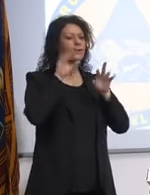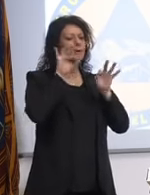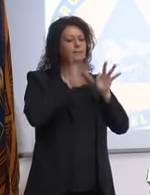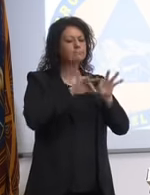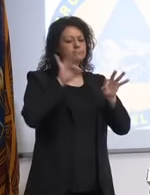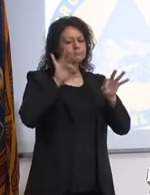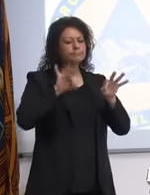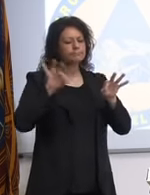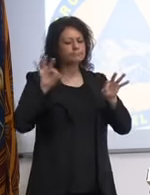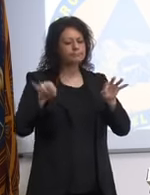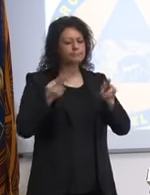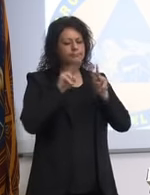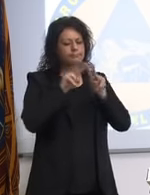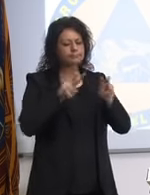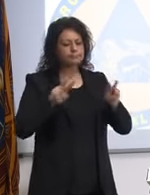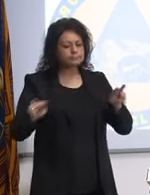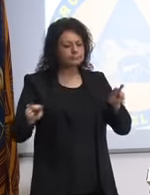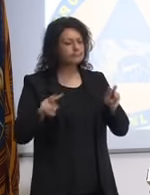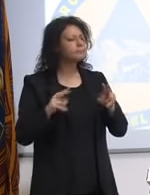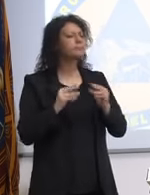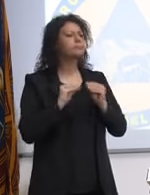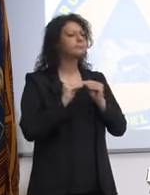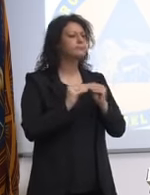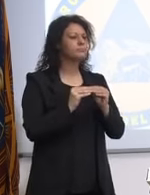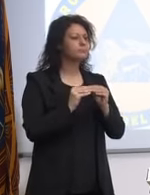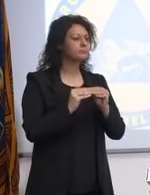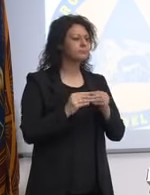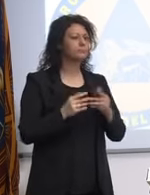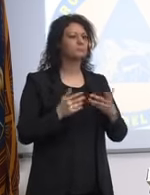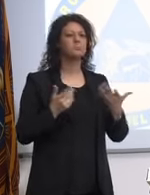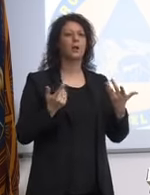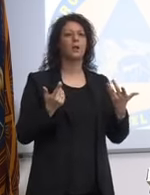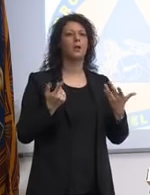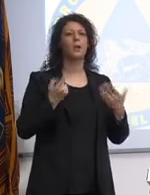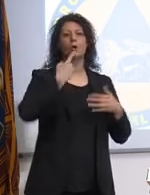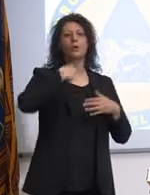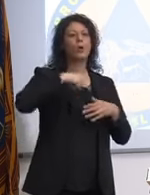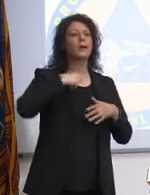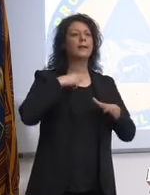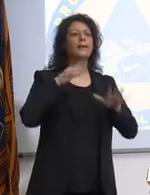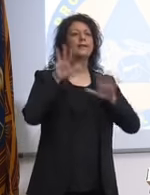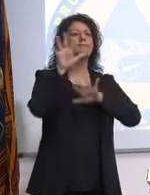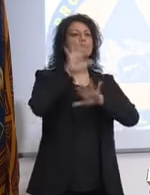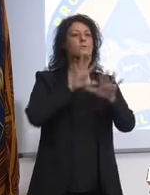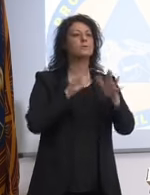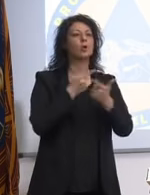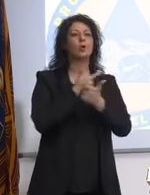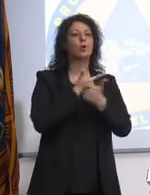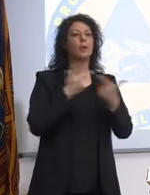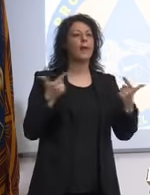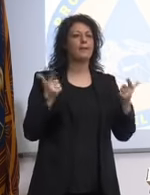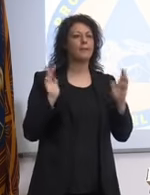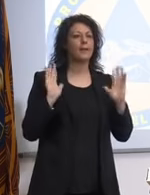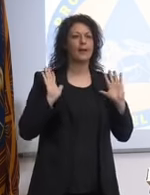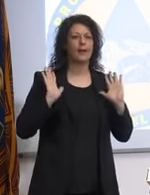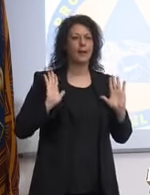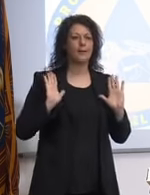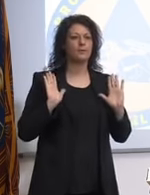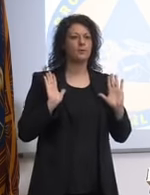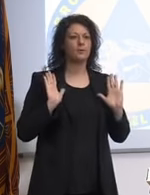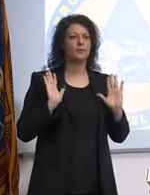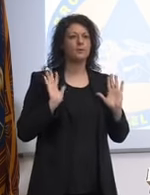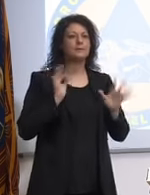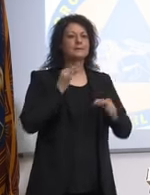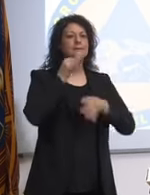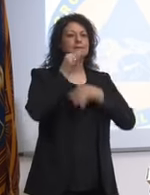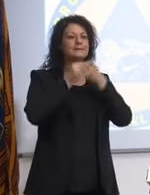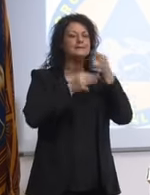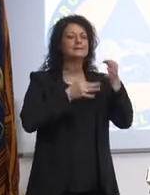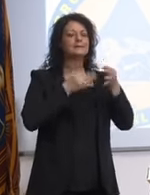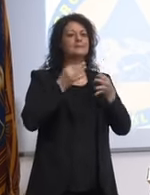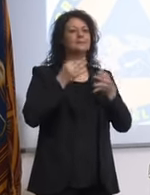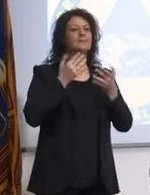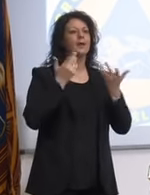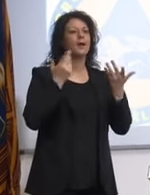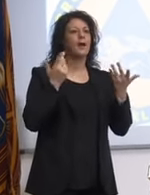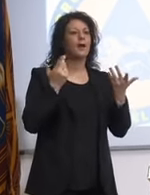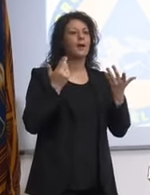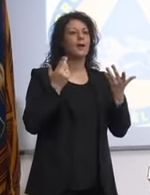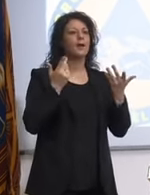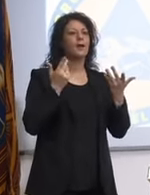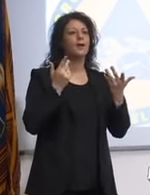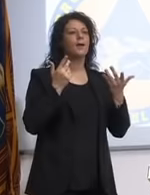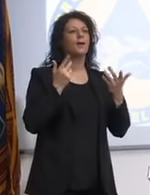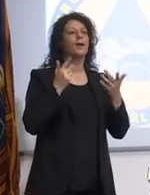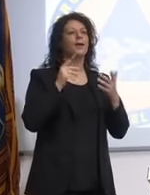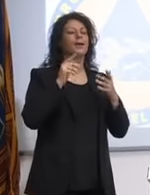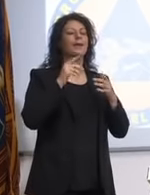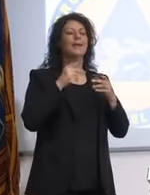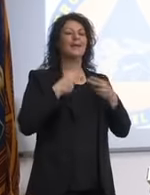non abbiamo informazioni NP non pervenuta, nel senso che l'Immuni sarà il nome, non lo so, non sta